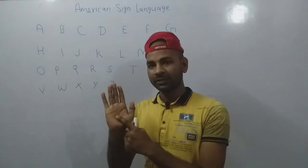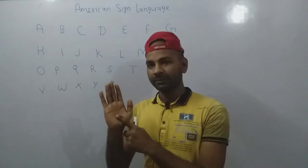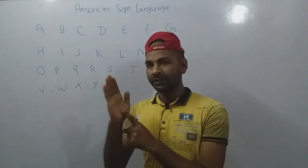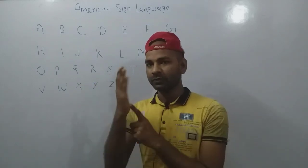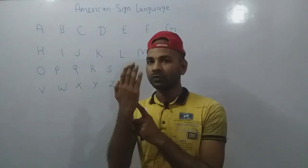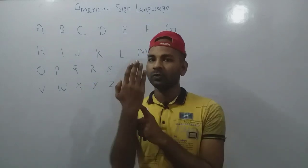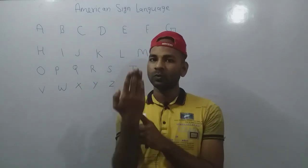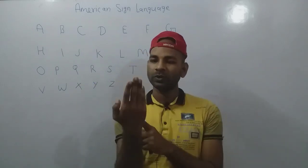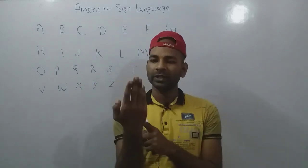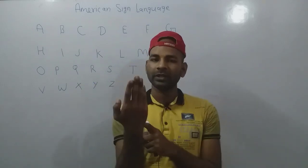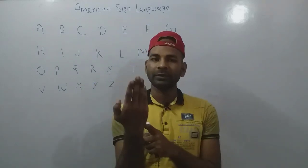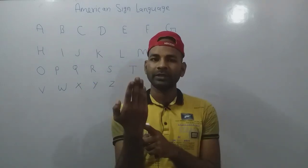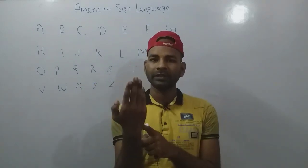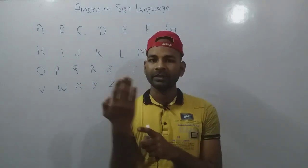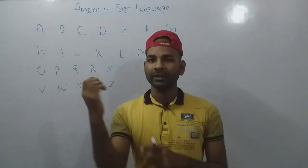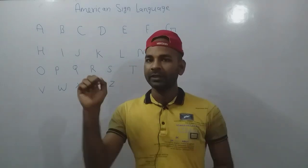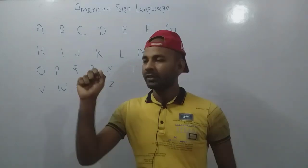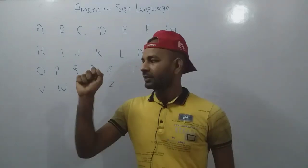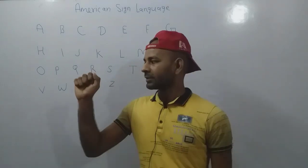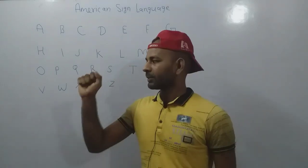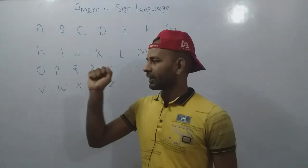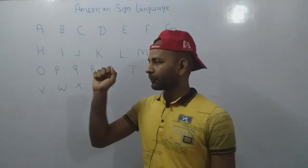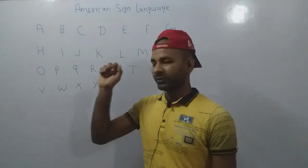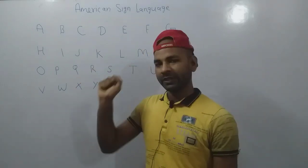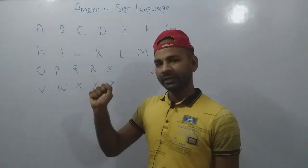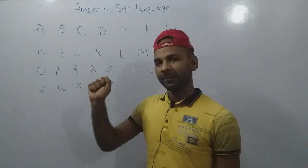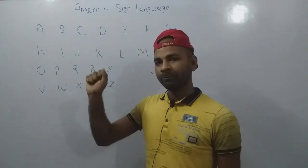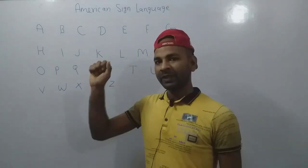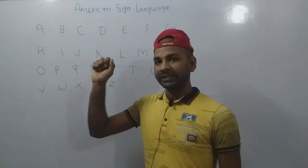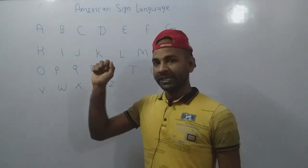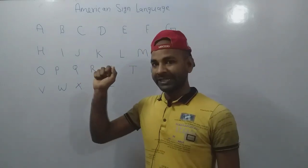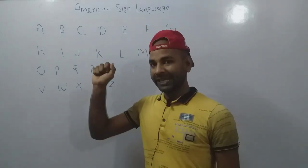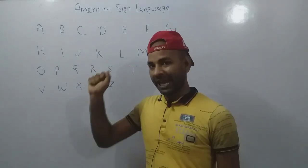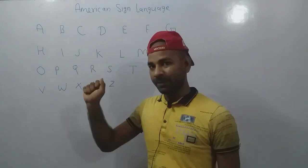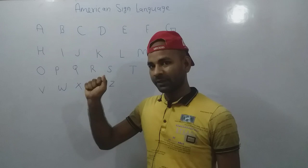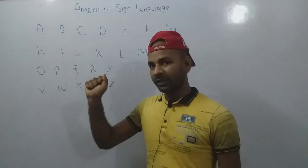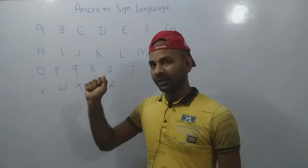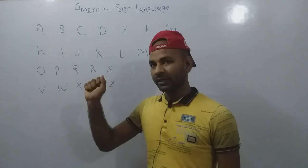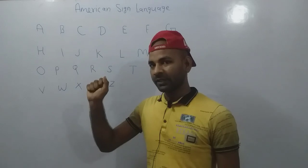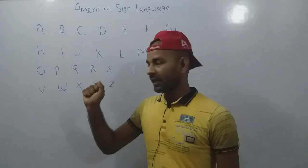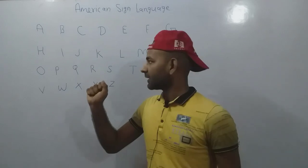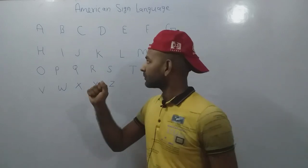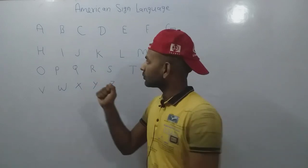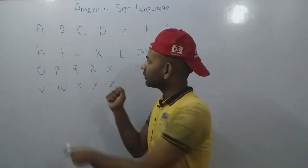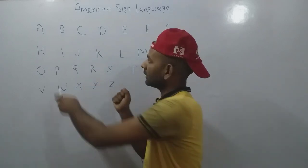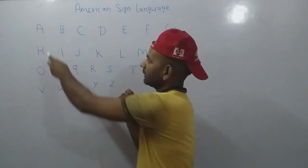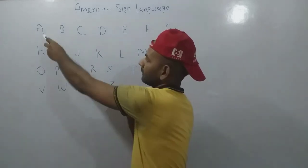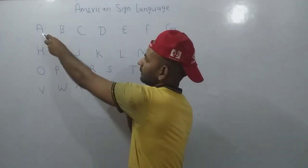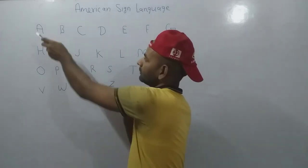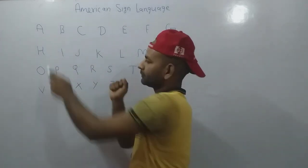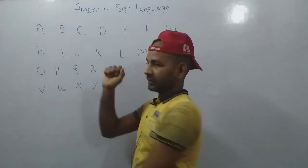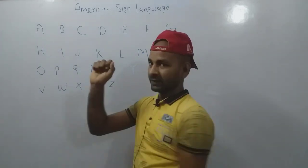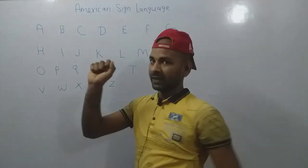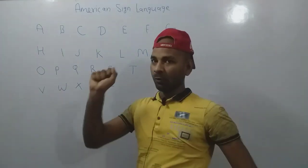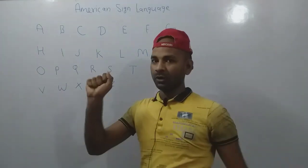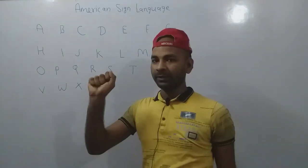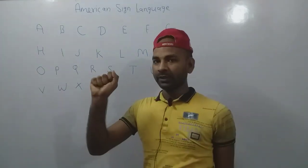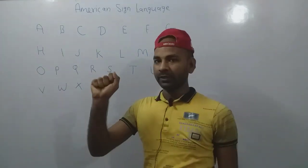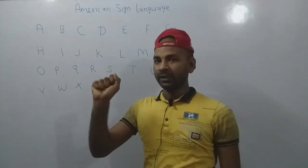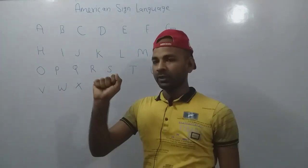में इसको उल्टा करके मत दिखाइएगा। जैसे मैंने आपको ऐसे कहा ना कि इसे ए बनता है, ए एकदम शुरू वाला ये वाला, इससे ए वाला बनता है, तो